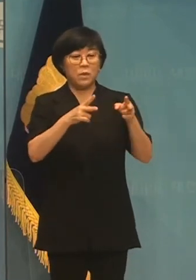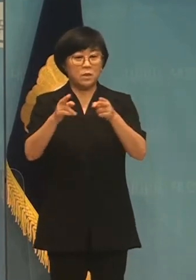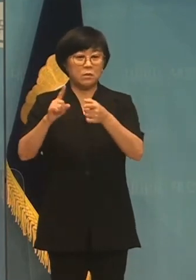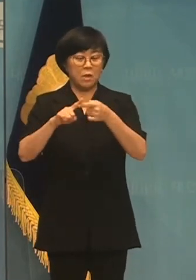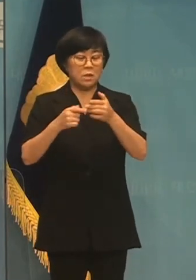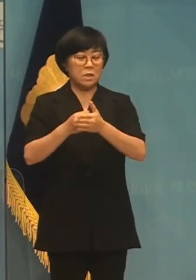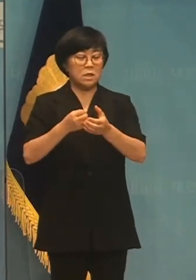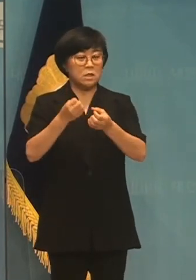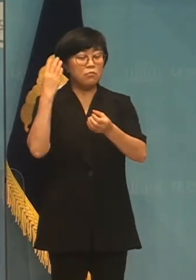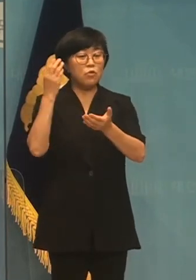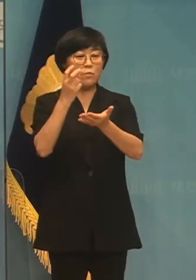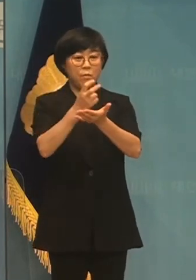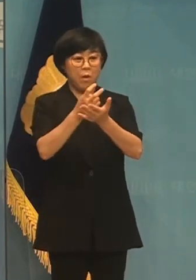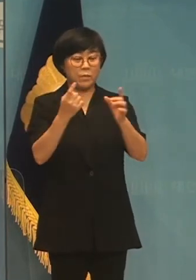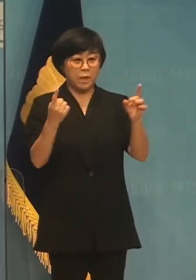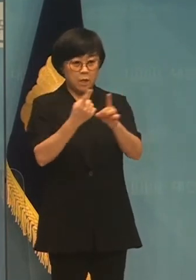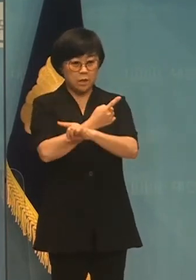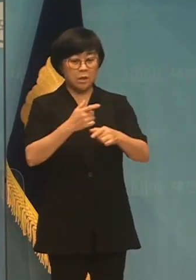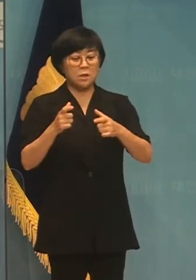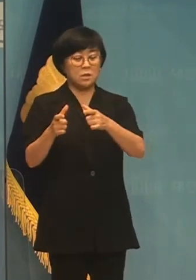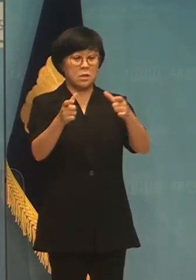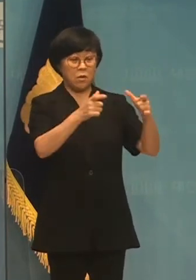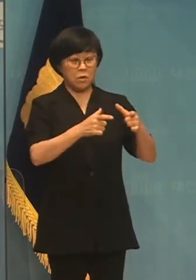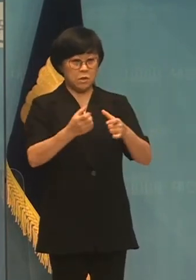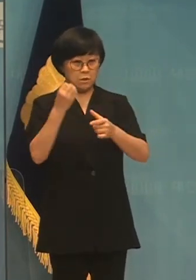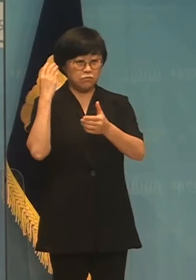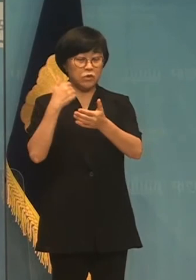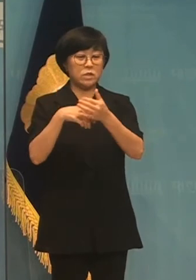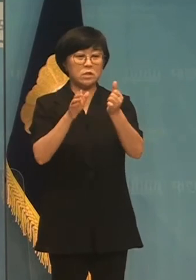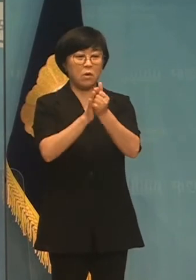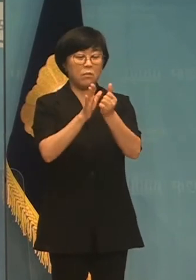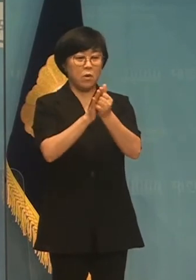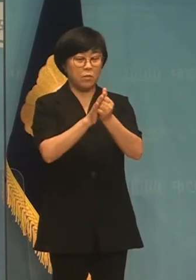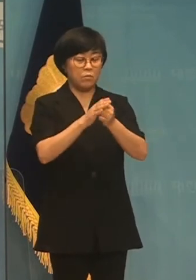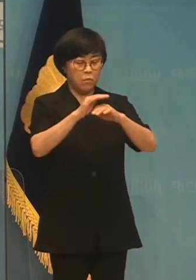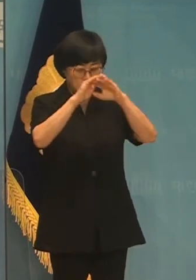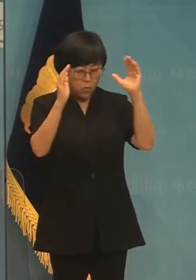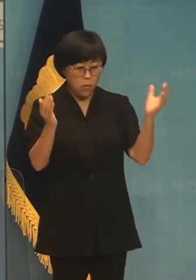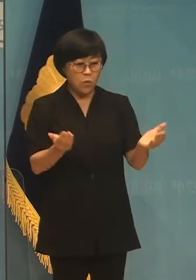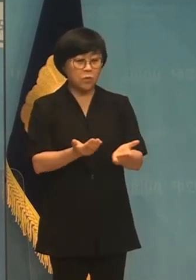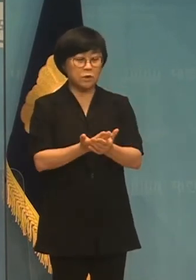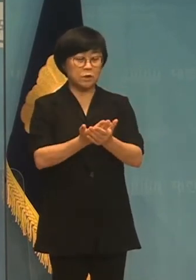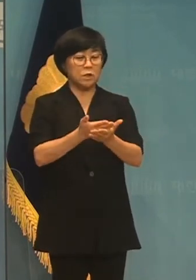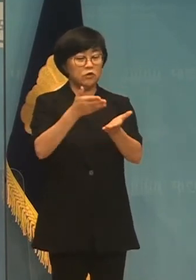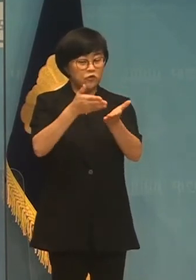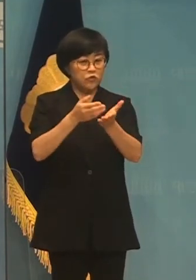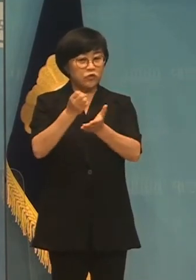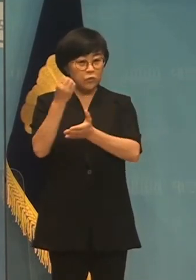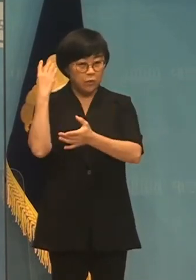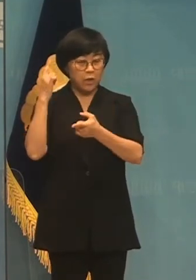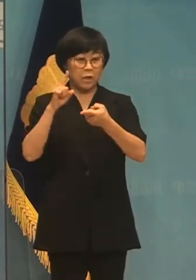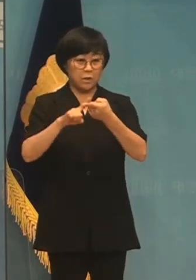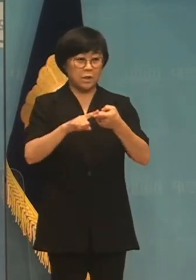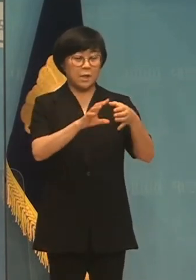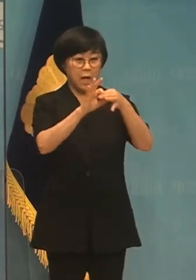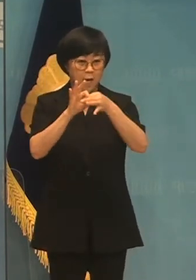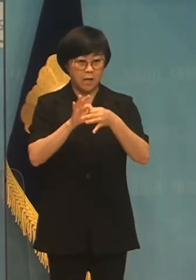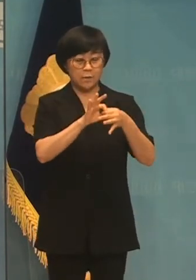신문법 개정, 지역신문지원법 등 종합적인 언론개혁 논의가 이루어질 수